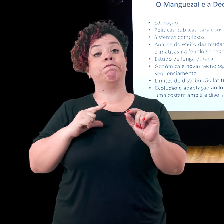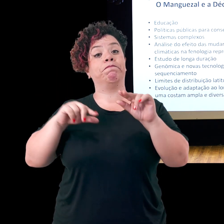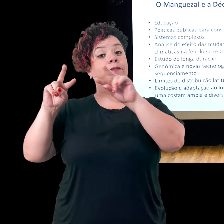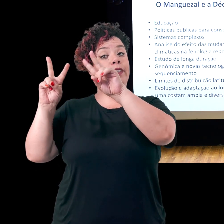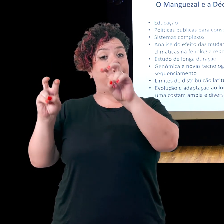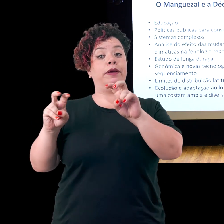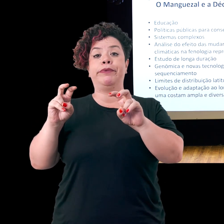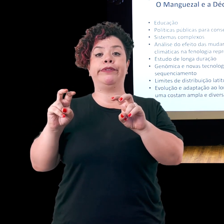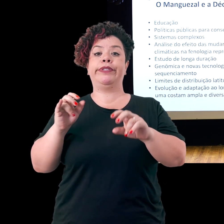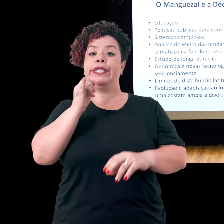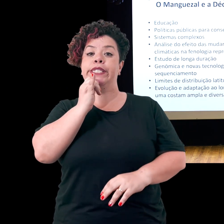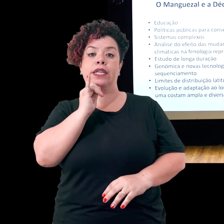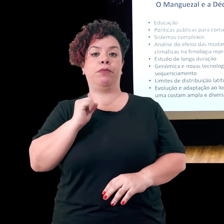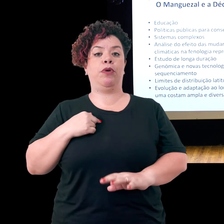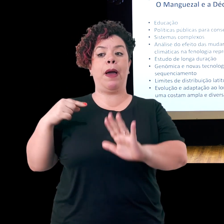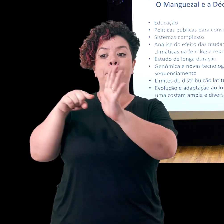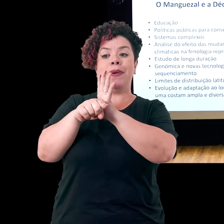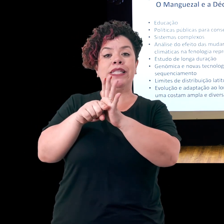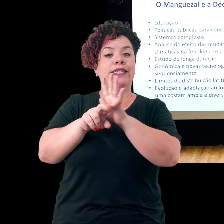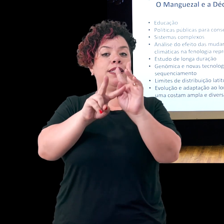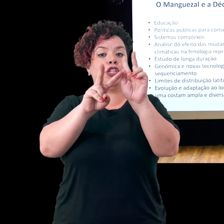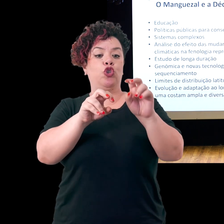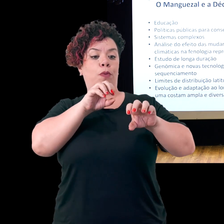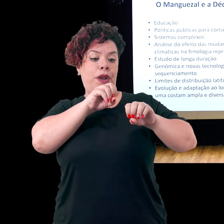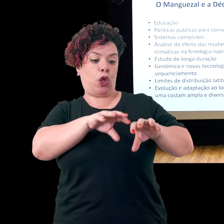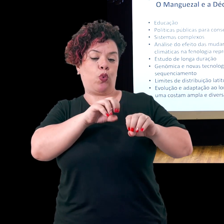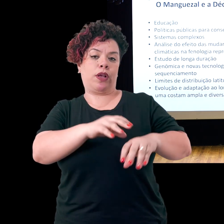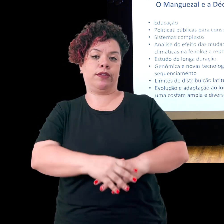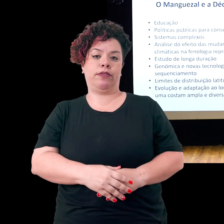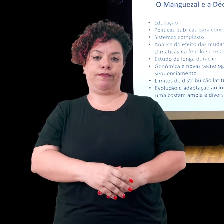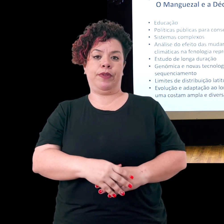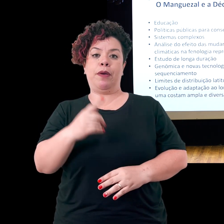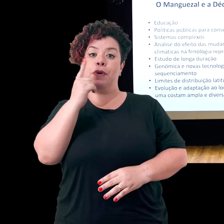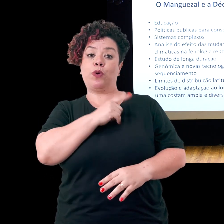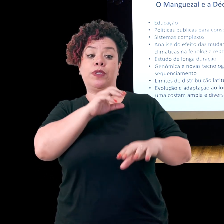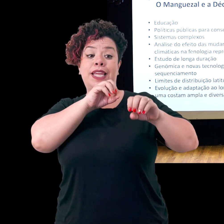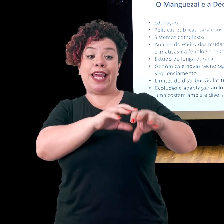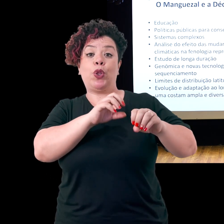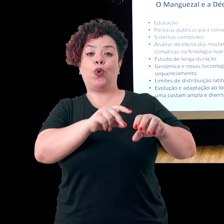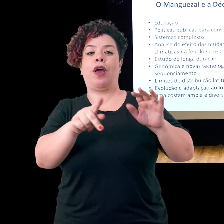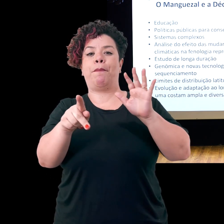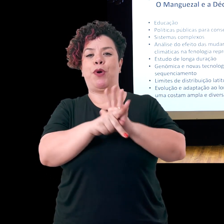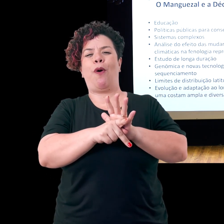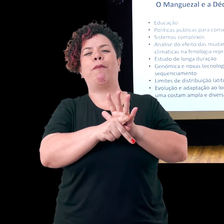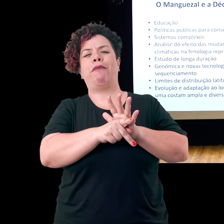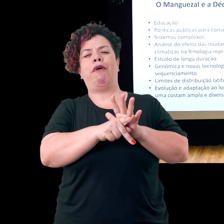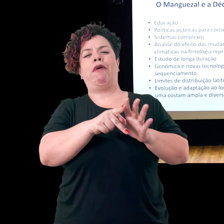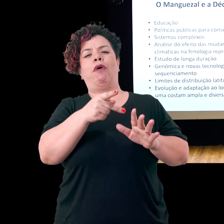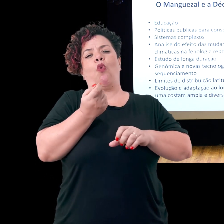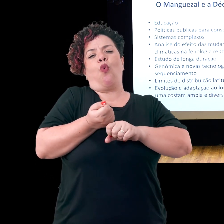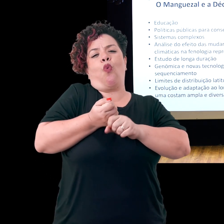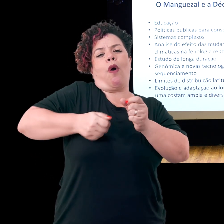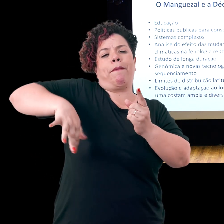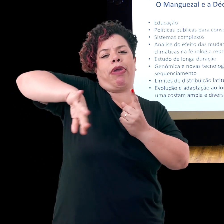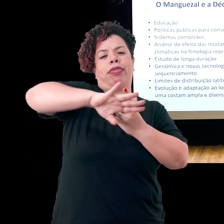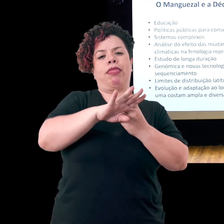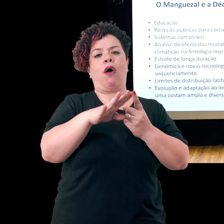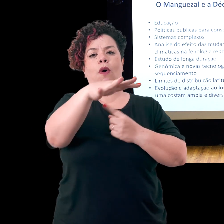pesquisa sobre educação. Para a gente trabalhar a educação ambiental em ambientes de manguezal.